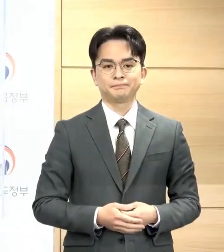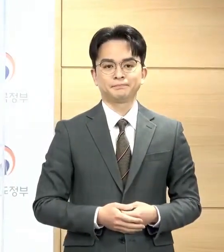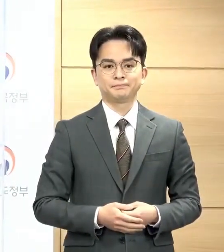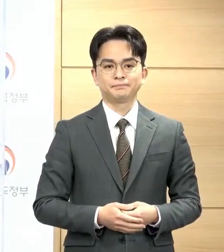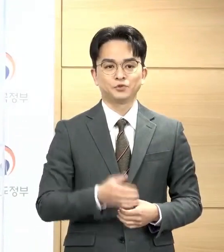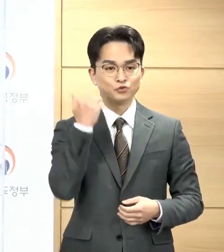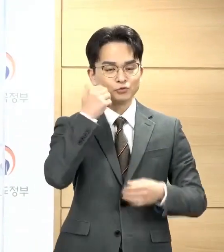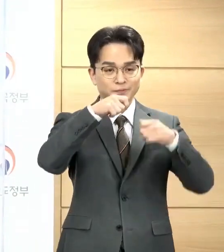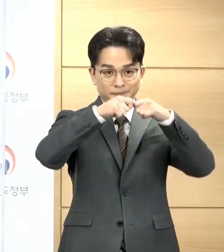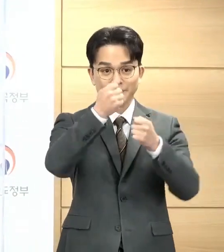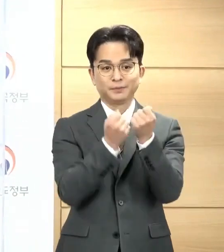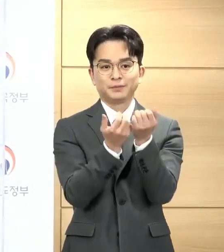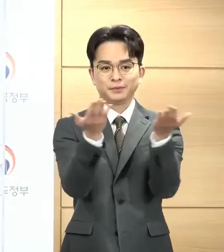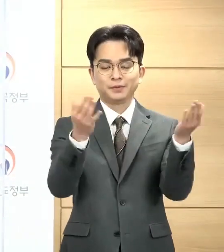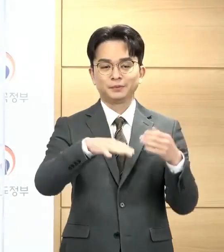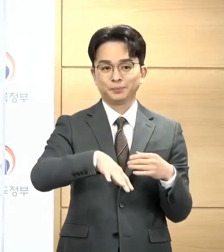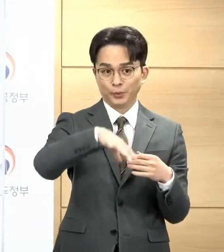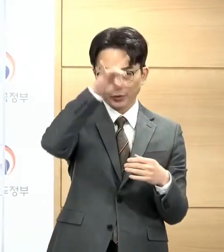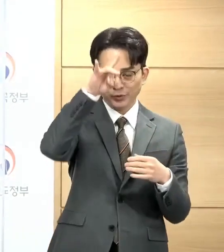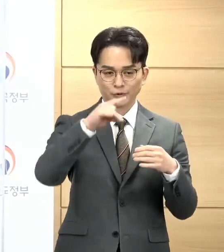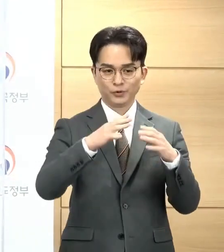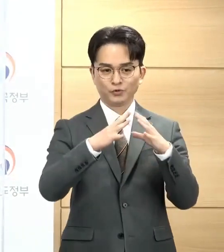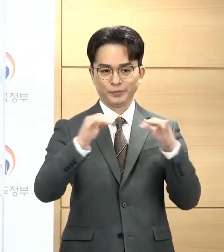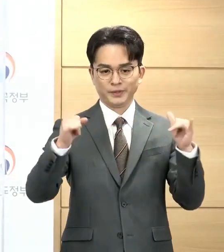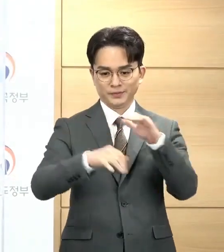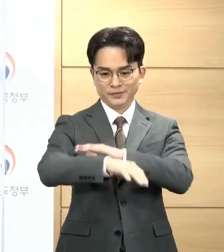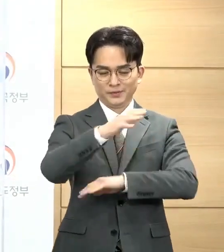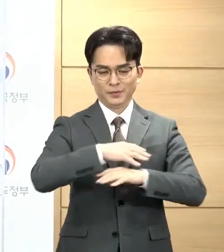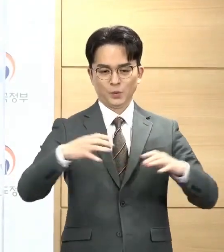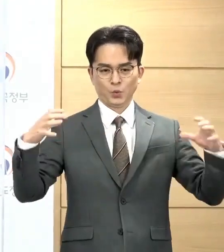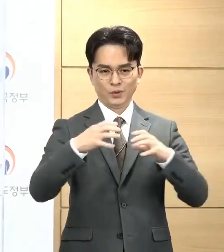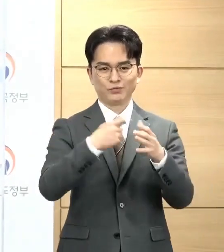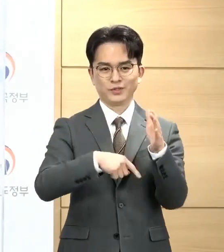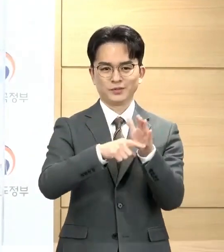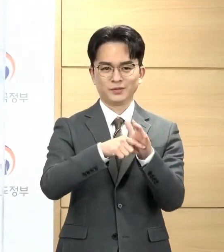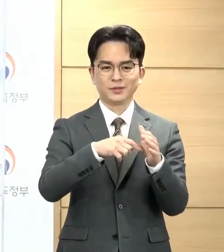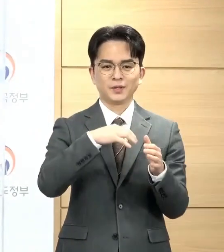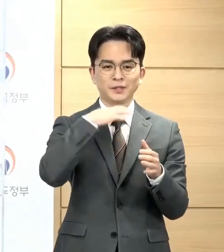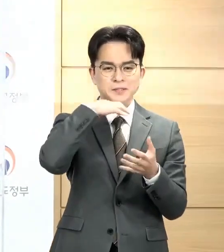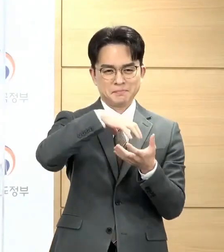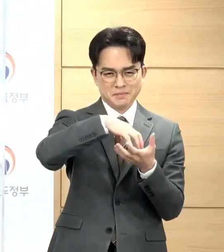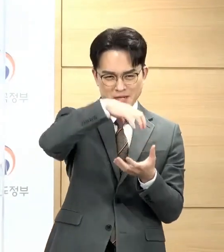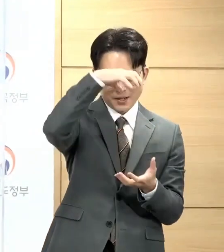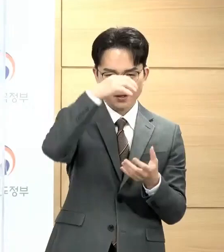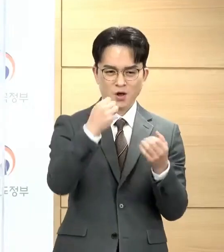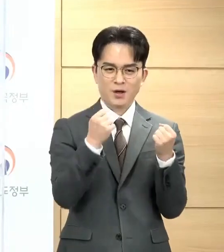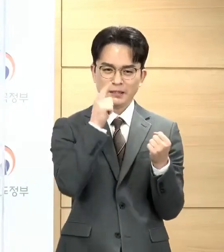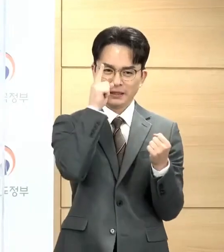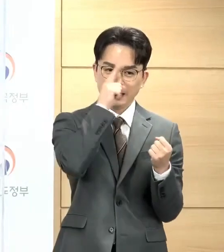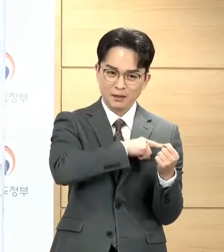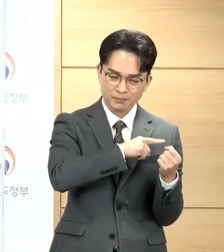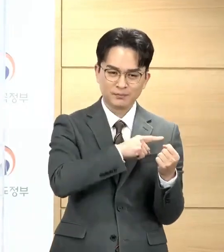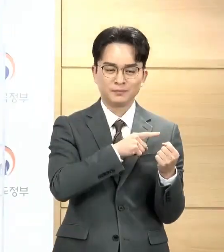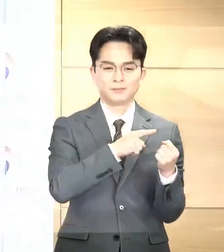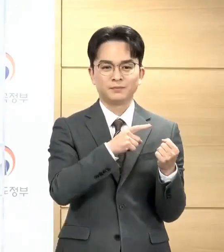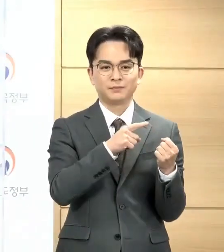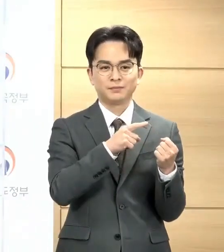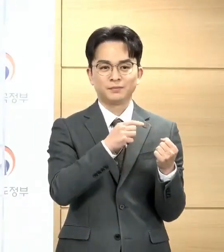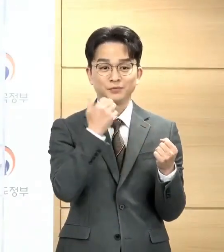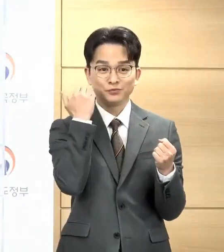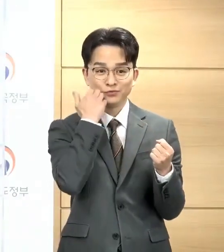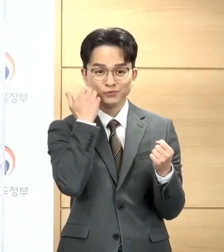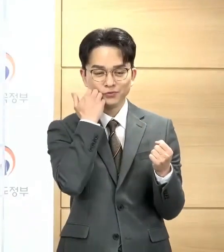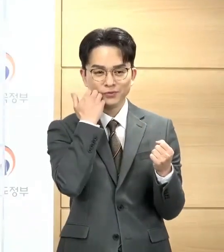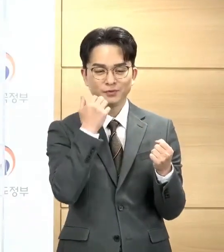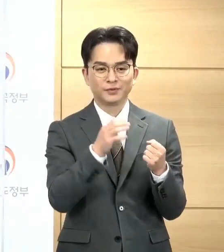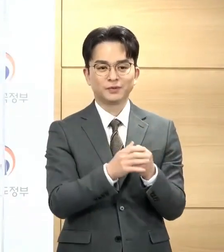먼저 폭넓은 국민통합의 관점에서 고령 및 수용생활로 건강이 악화되어 현재 형 집행